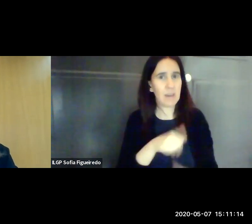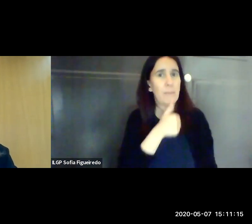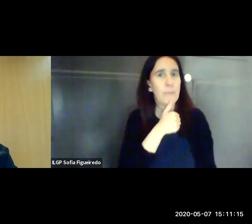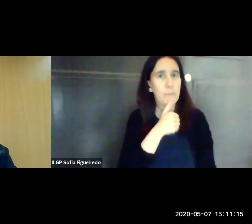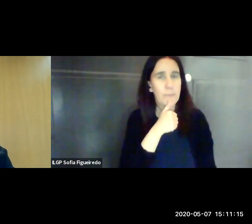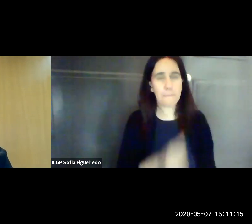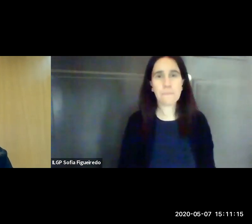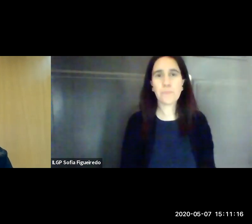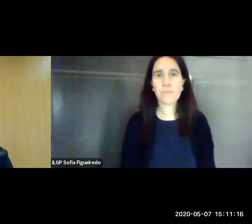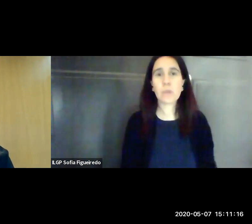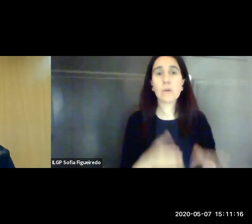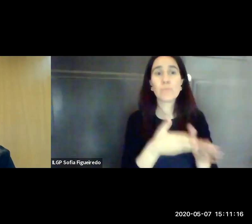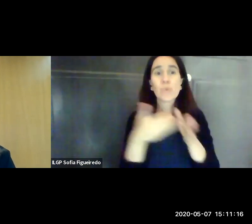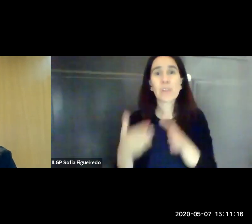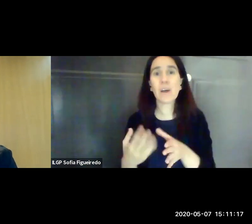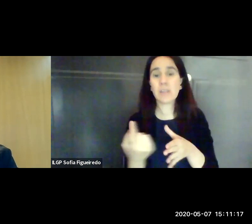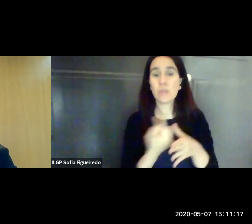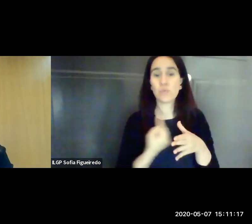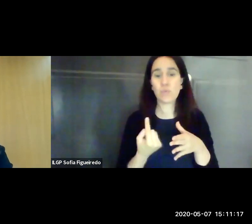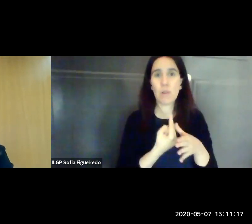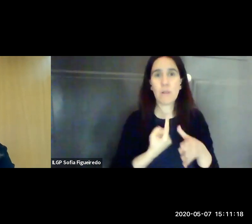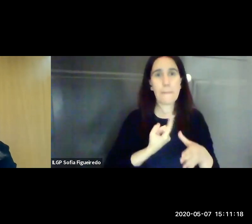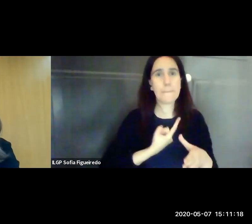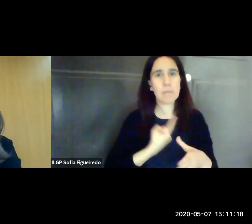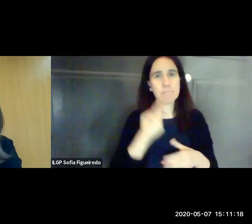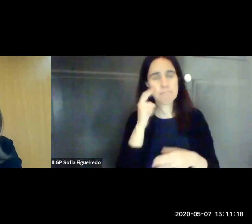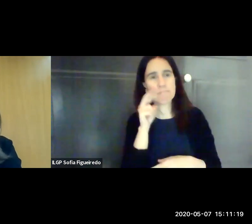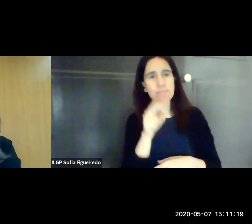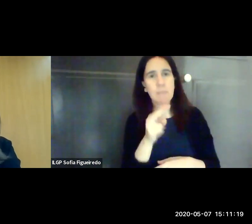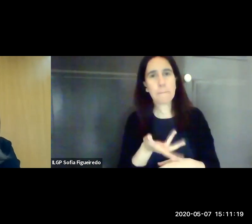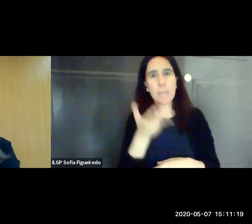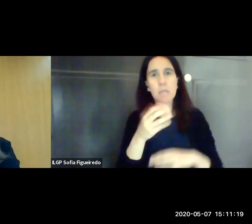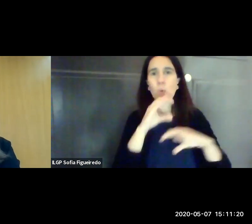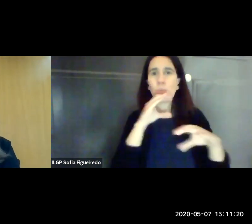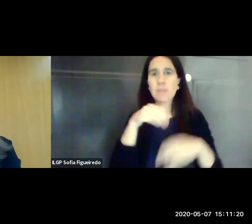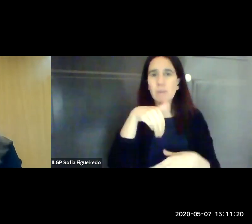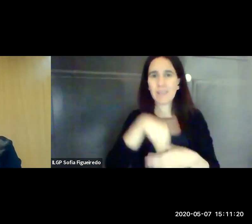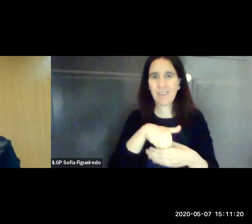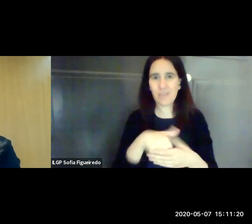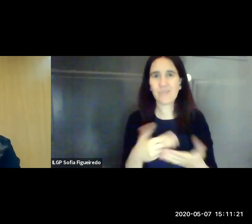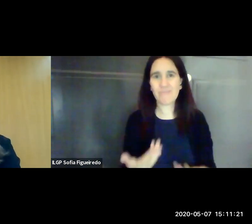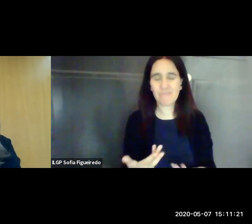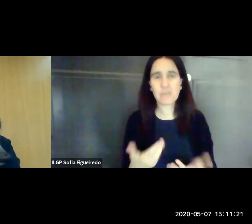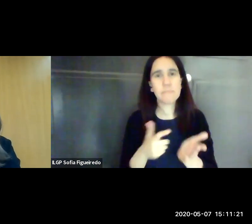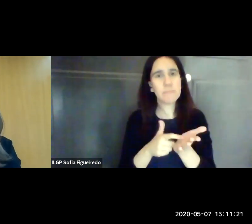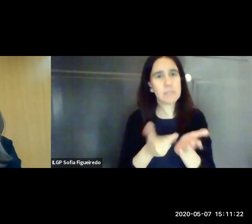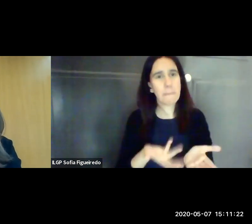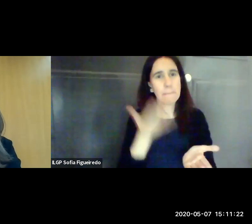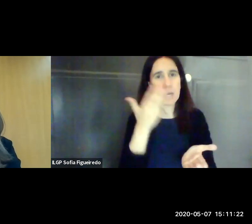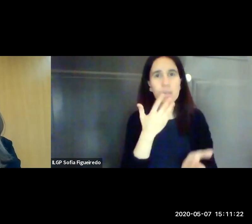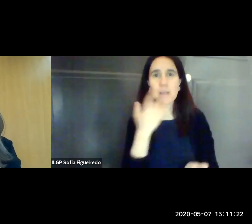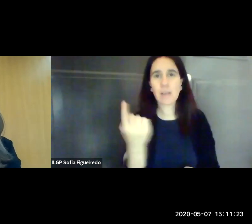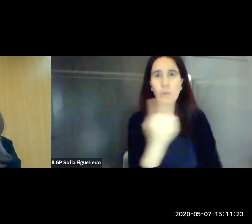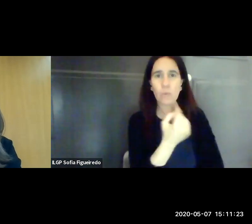o isolamento implica que se dê mais atenção à comunicação interna, é mais necessária e cada um em sua casa